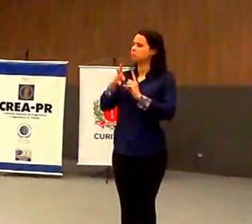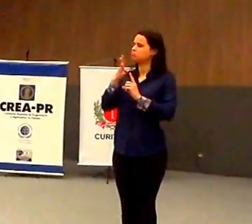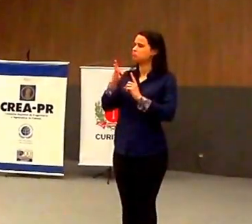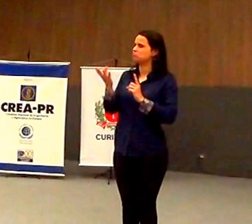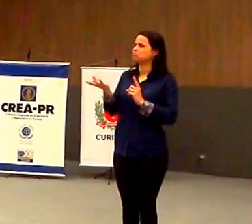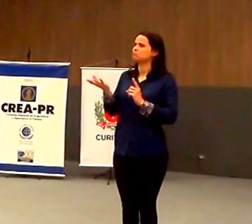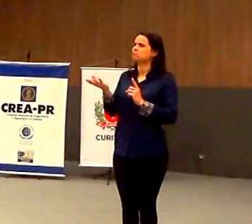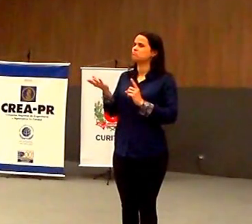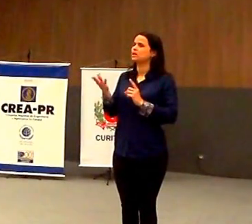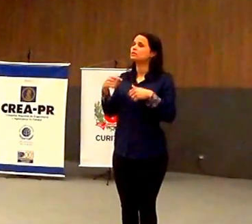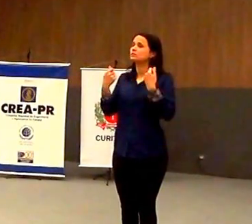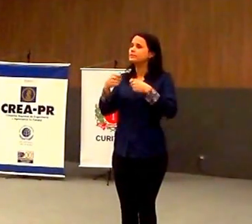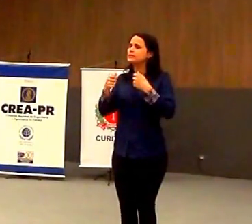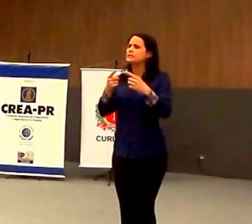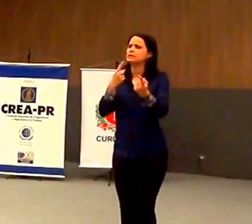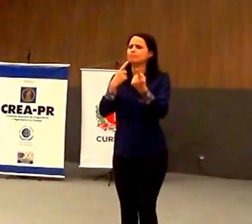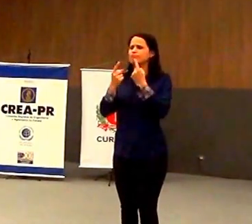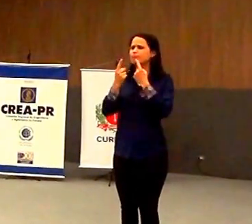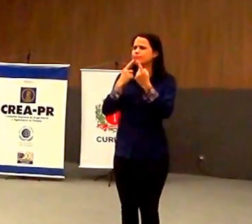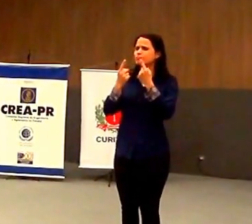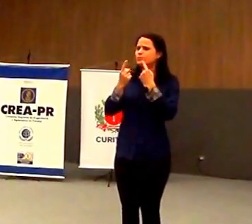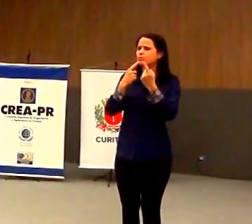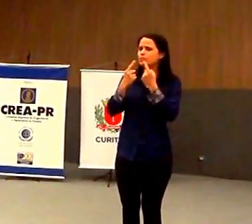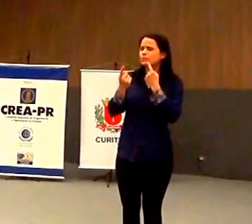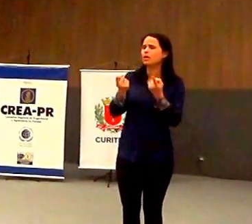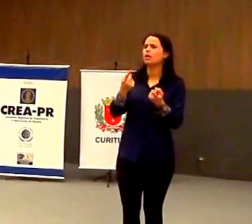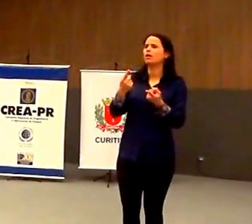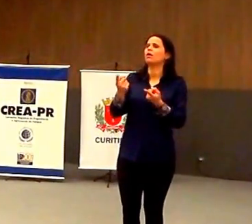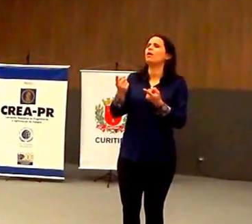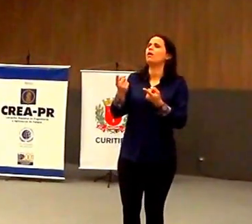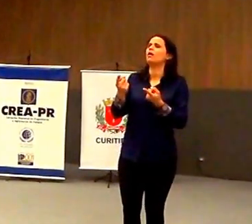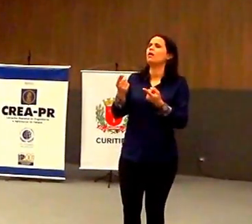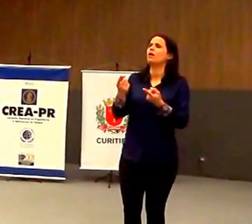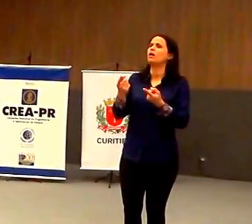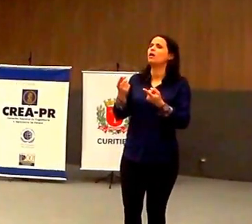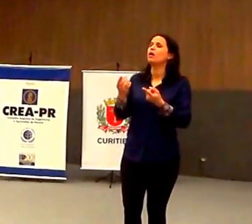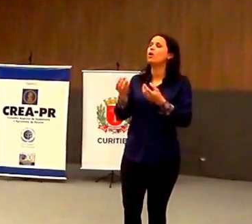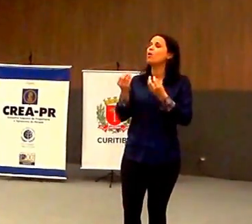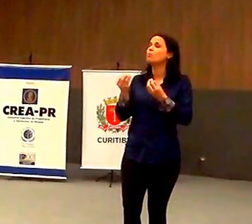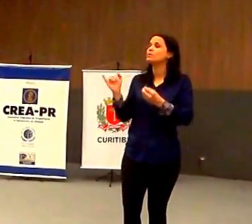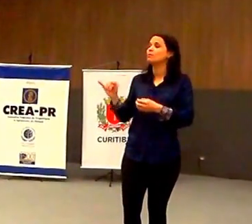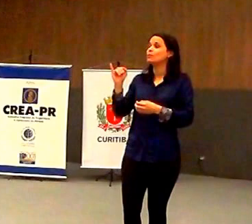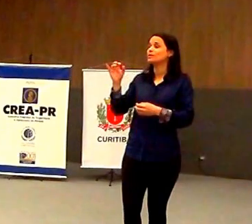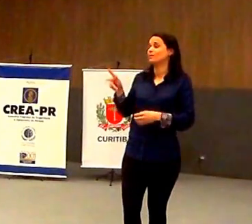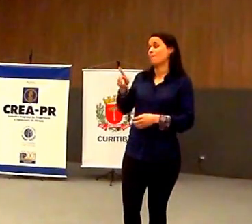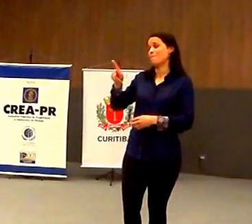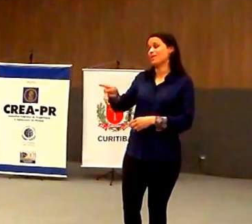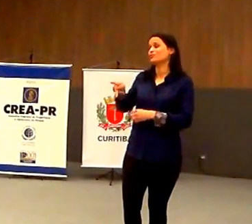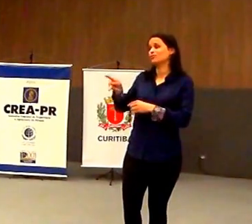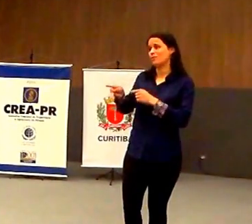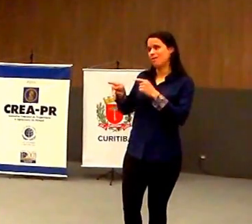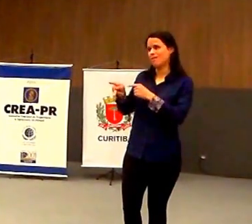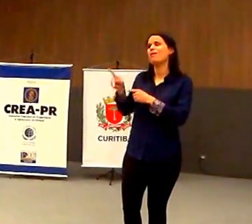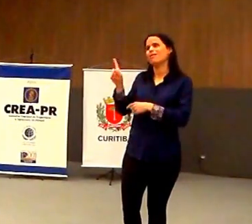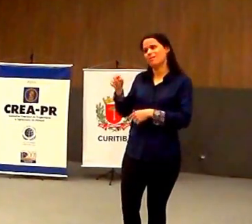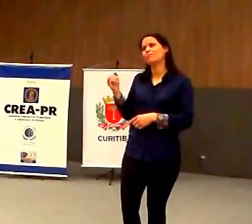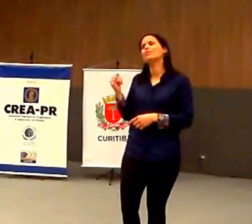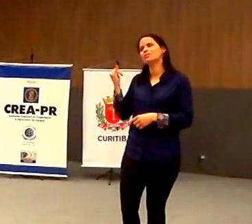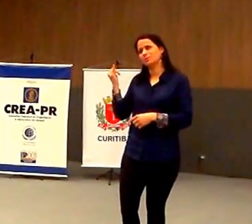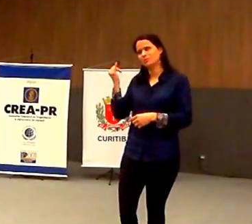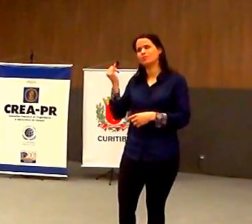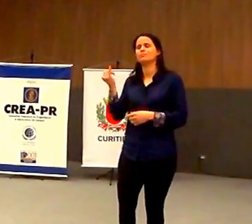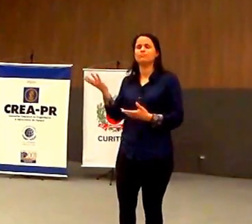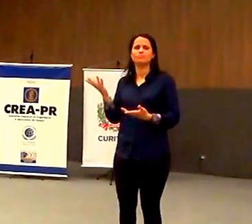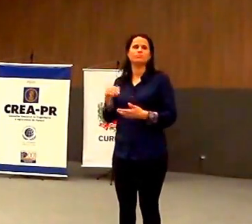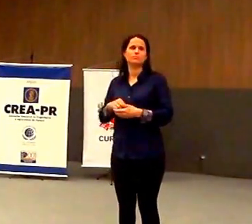Tem que debater o porquê que, né, isso nós não fazemos, porque realmente ela é necessária, né, e ganhamos.